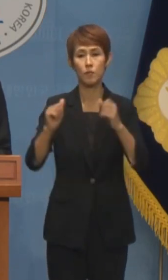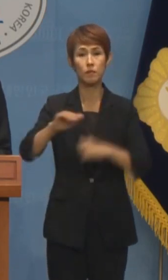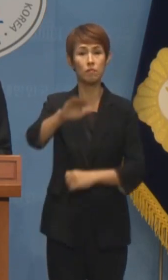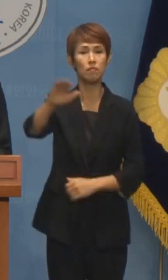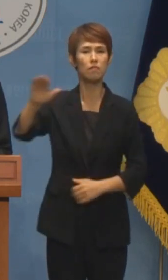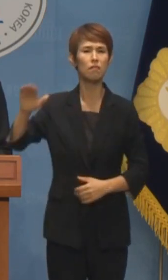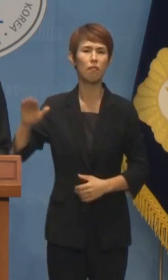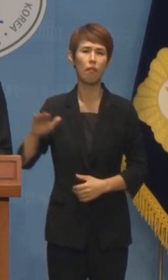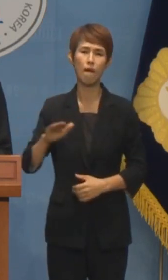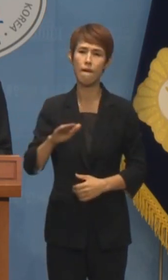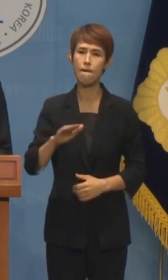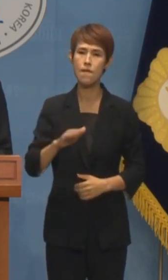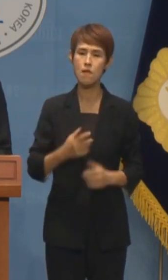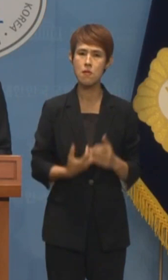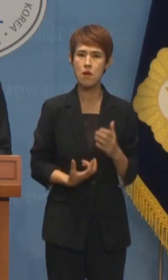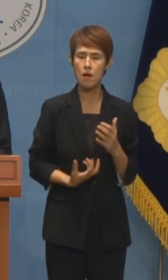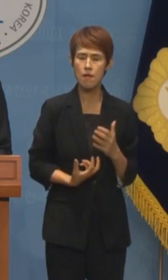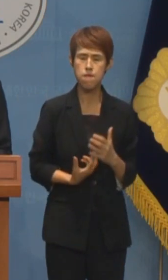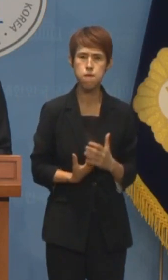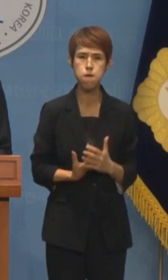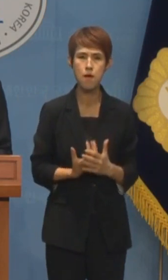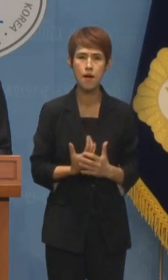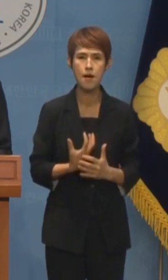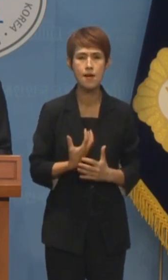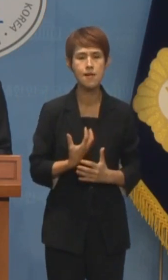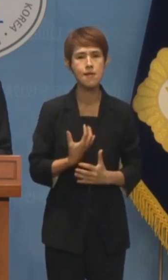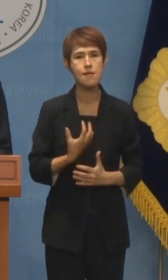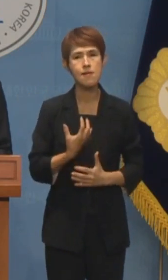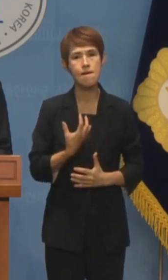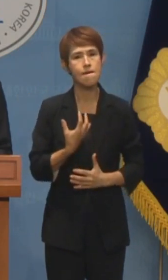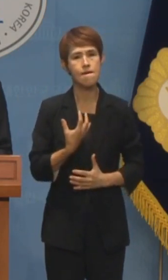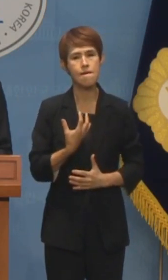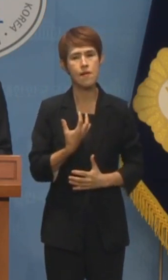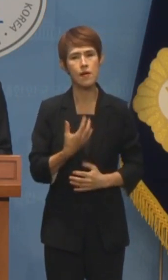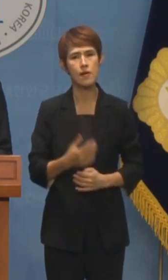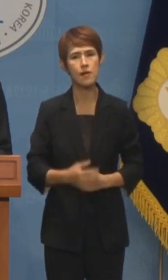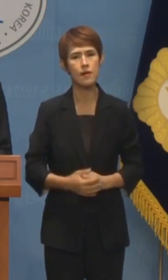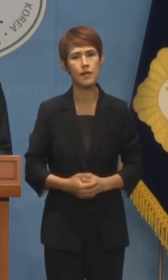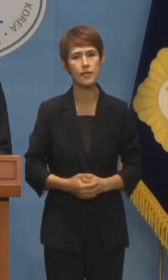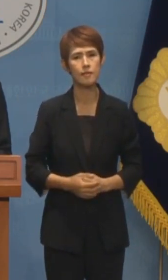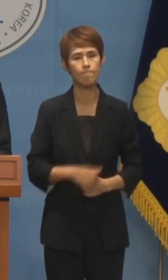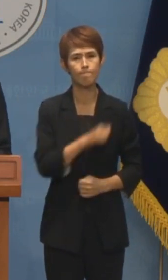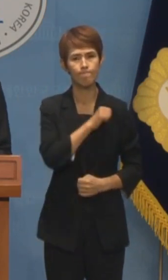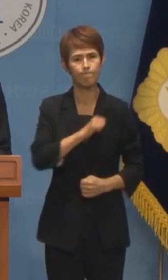국민들은 차오르는 분노를 이제는 더 누를 수도 없습니다.